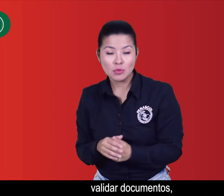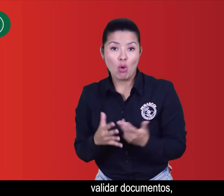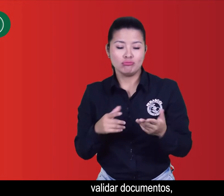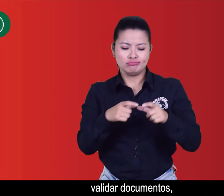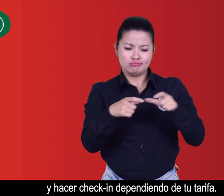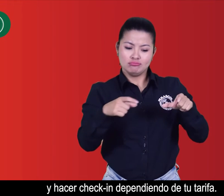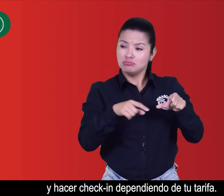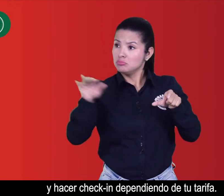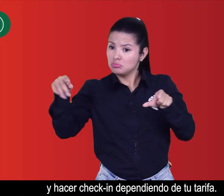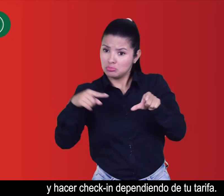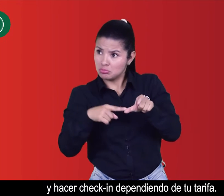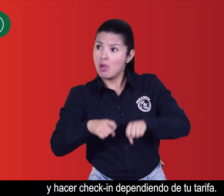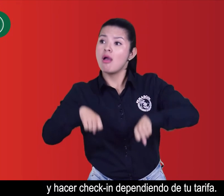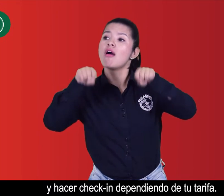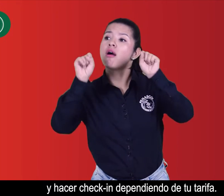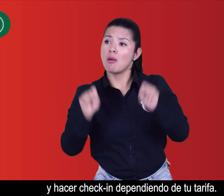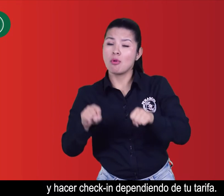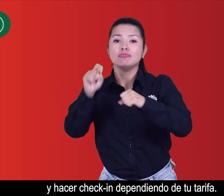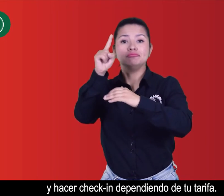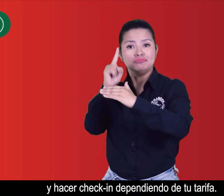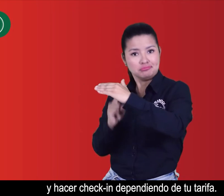y hacer check-in dependiendo de tu tarifa.